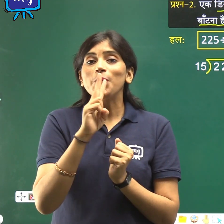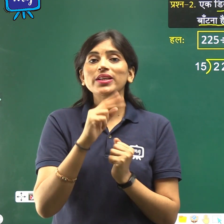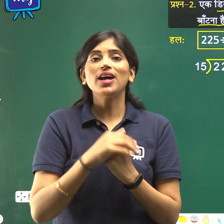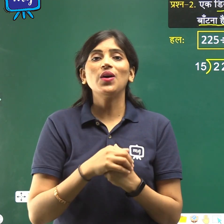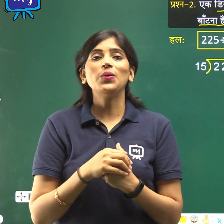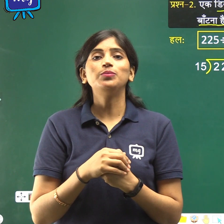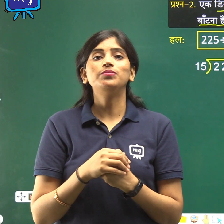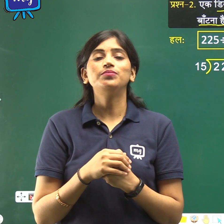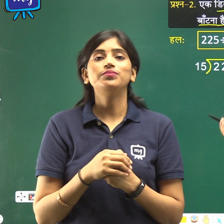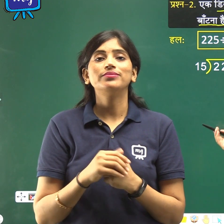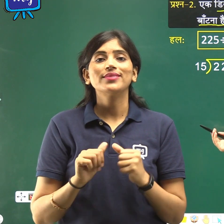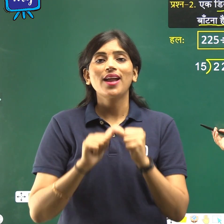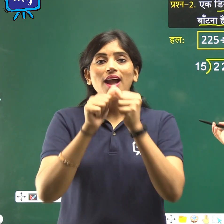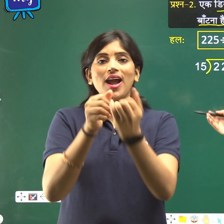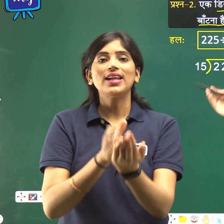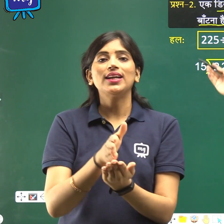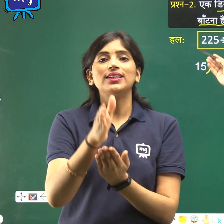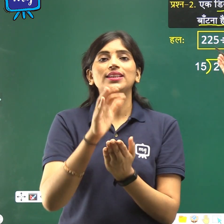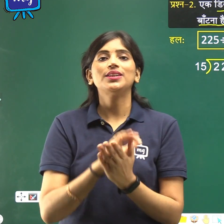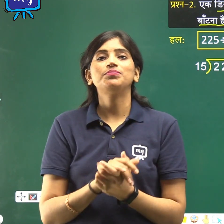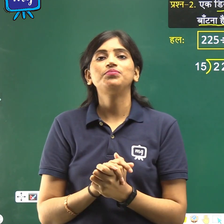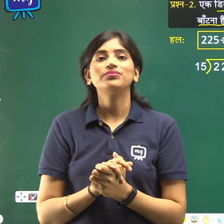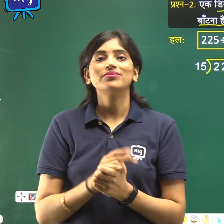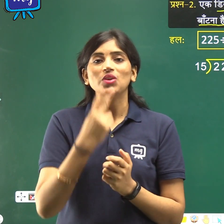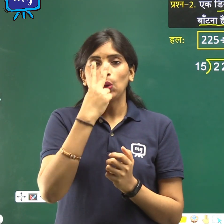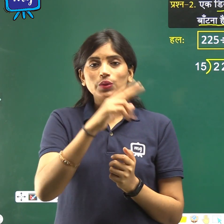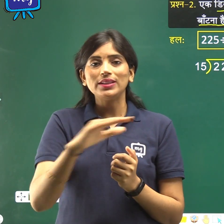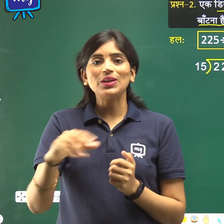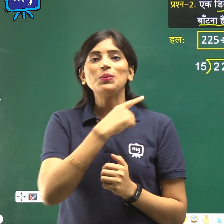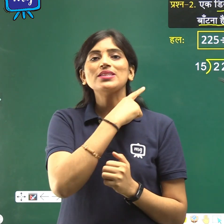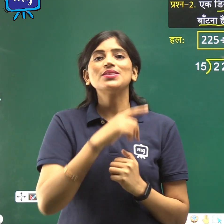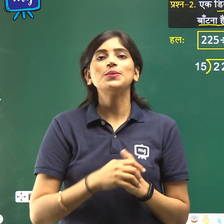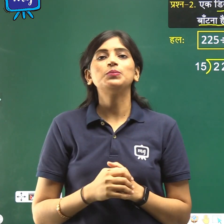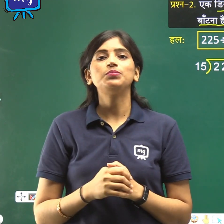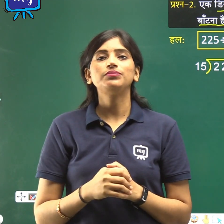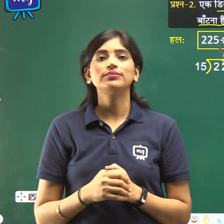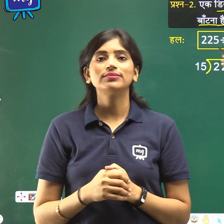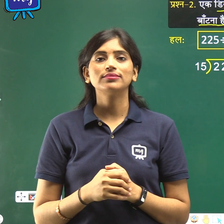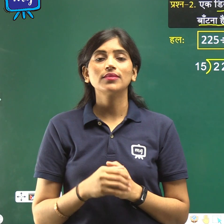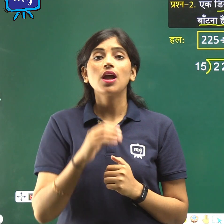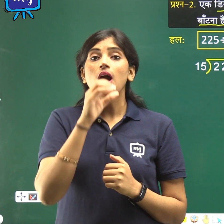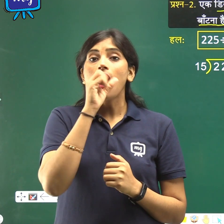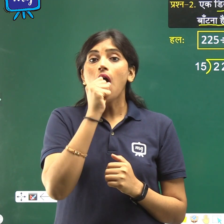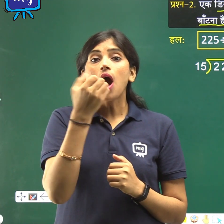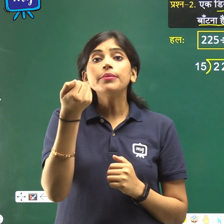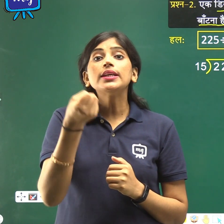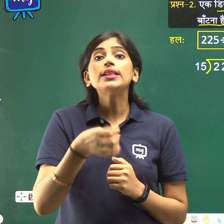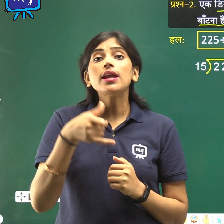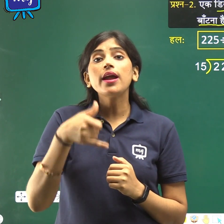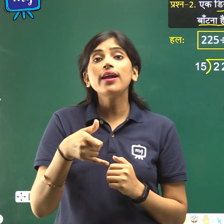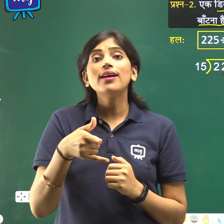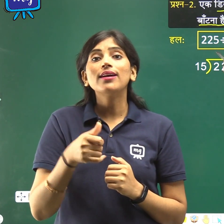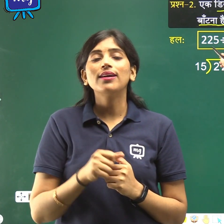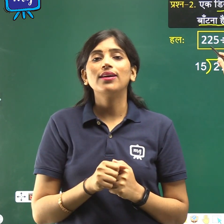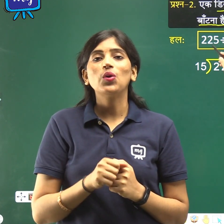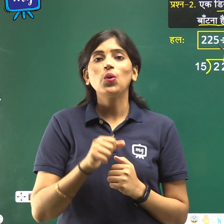बताओ। हल करते हैं। देखो बच्चों, आम कितने हैं?